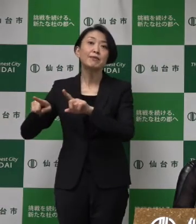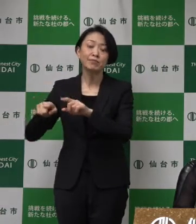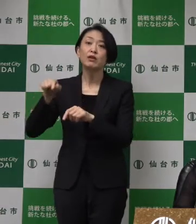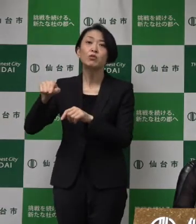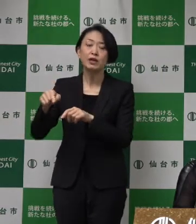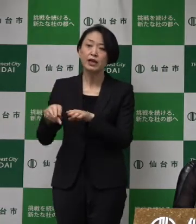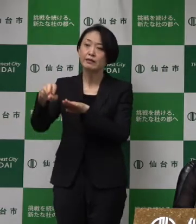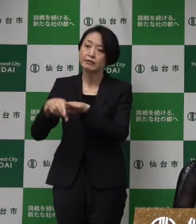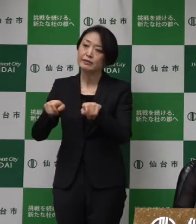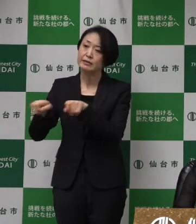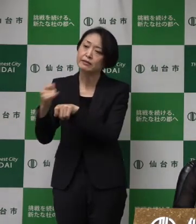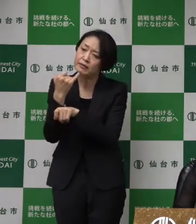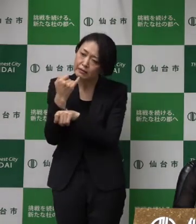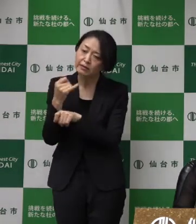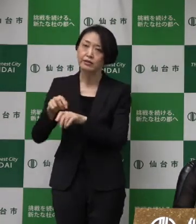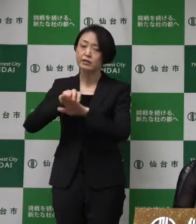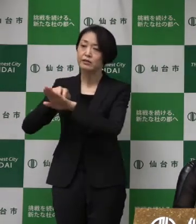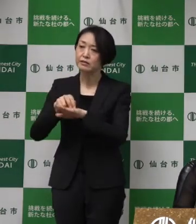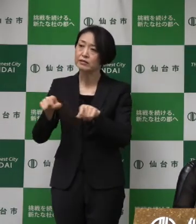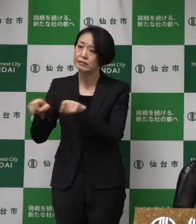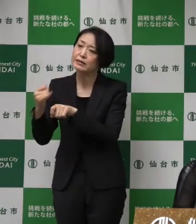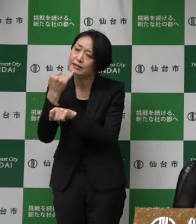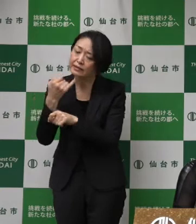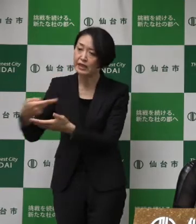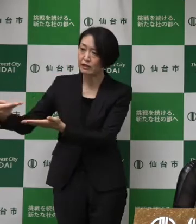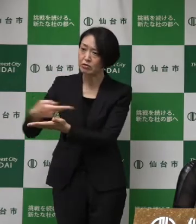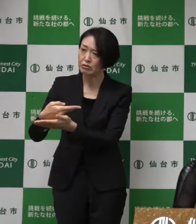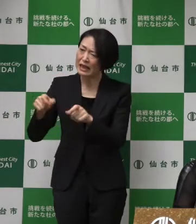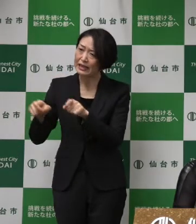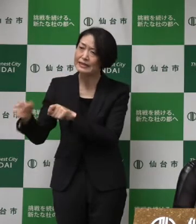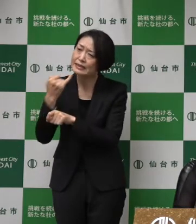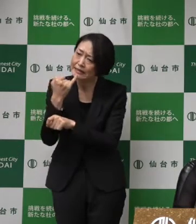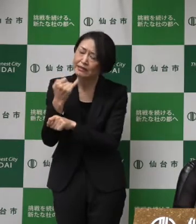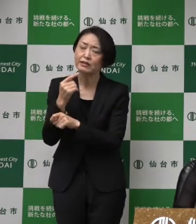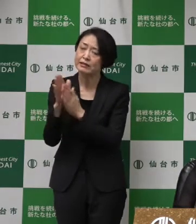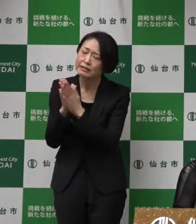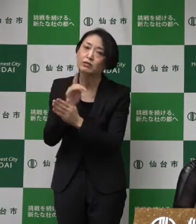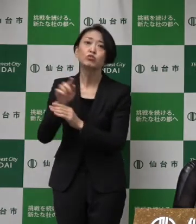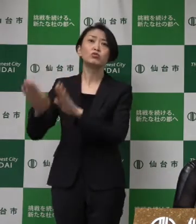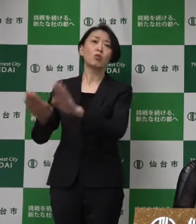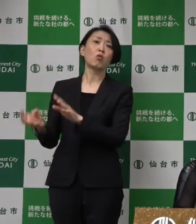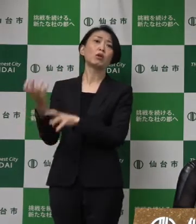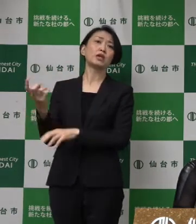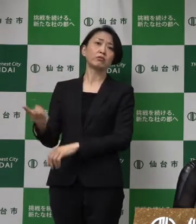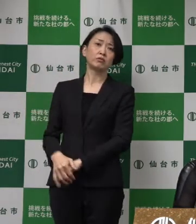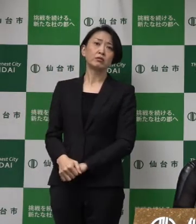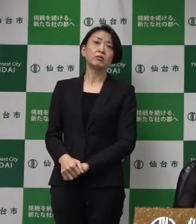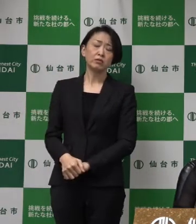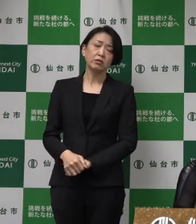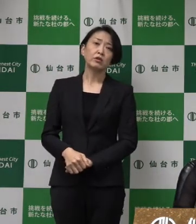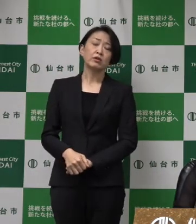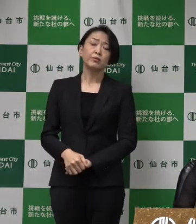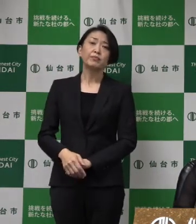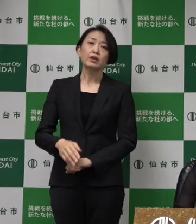るいは入院治療を延期せざるを得ない状況にあります。他の医療機関からも非